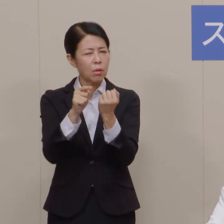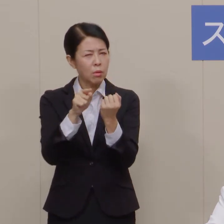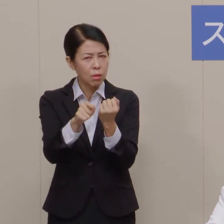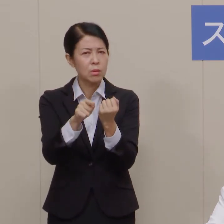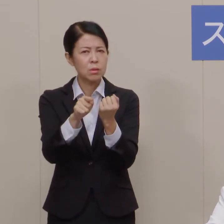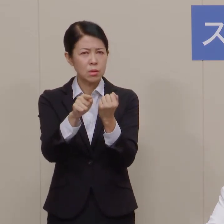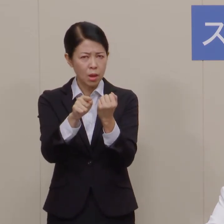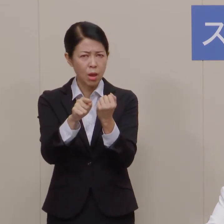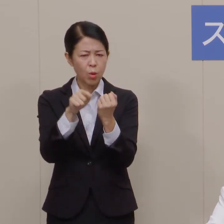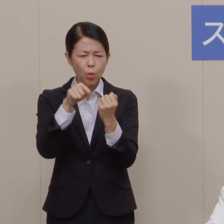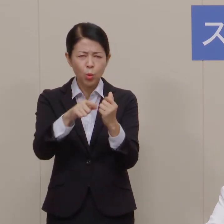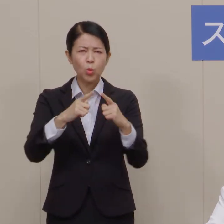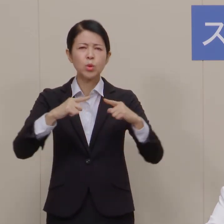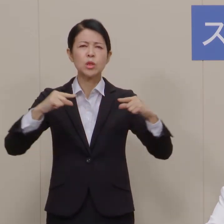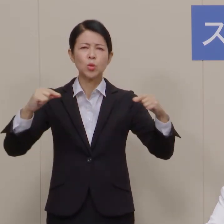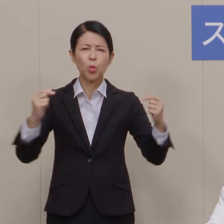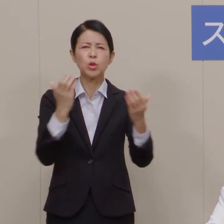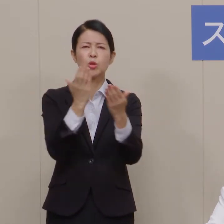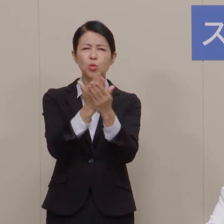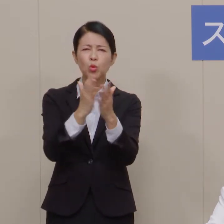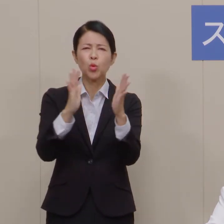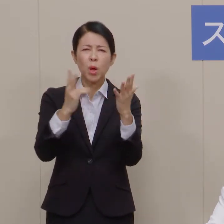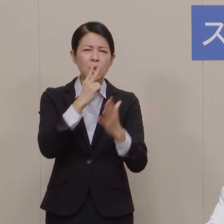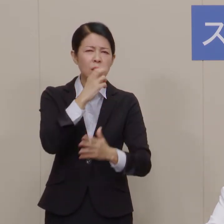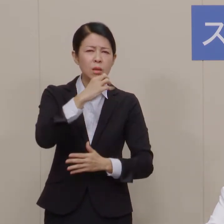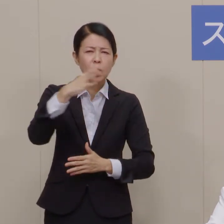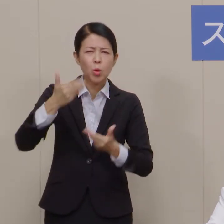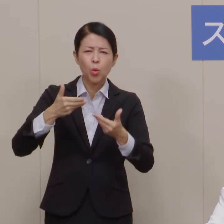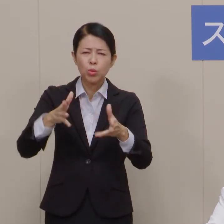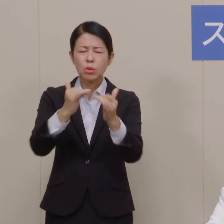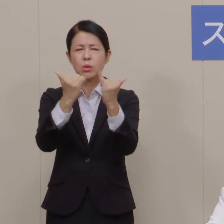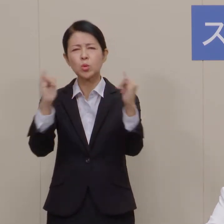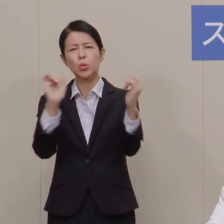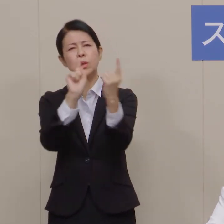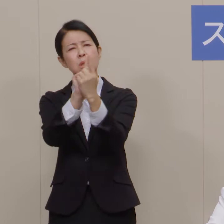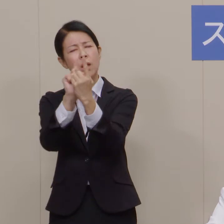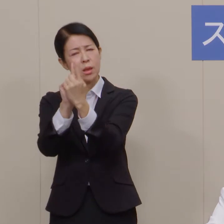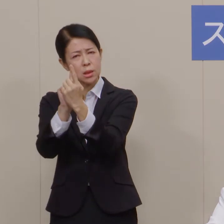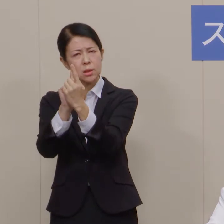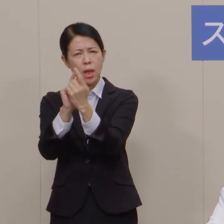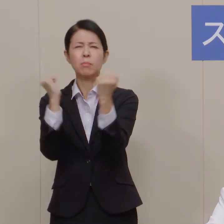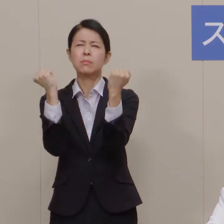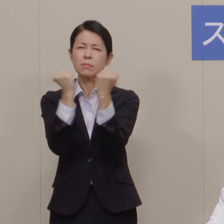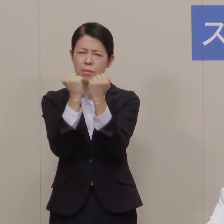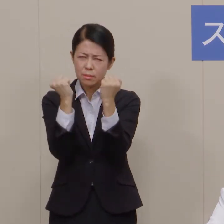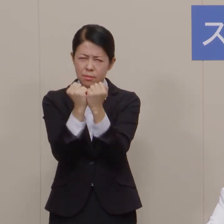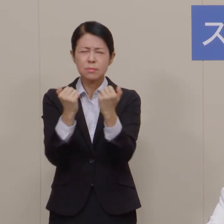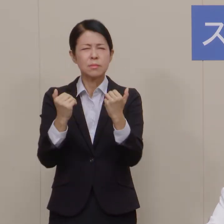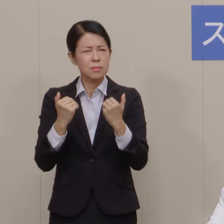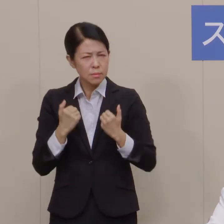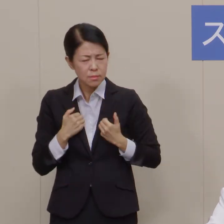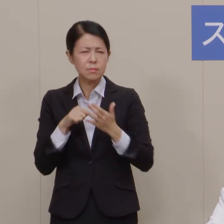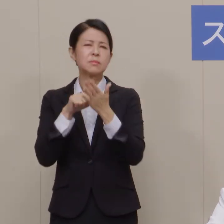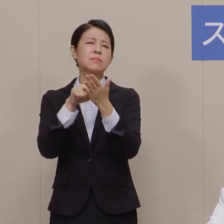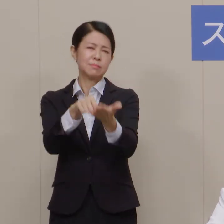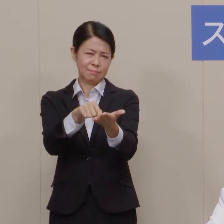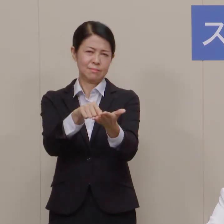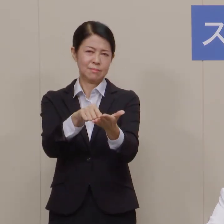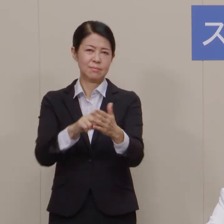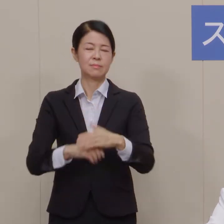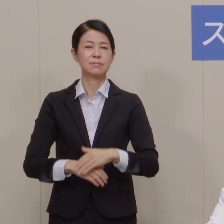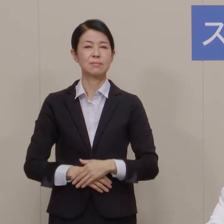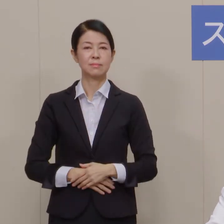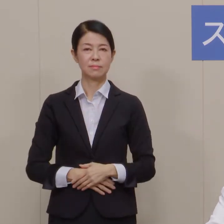って、この日本に望まない煙を生んでいる人に対してマナーを守りましょうと提案しているんです